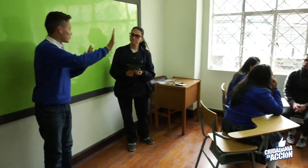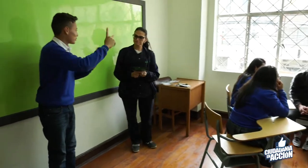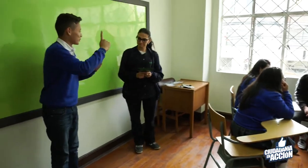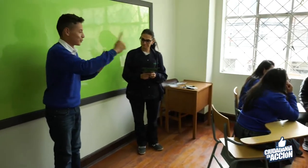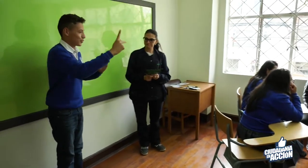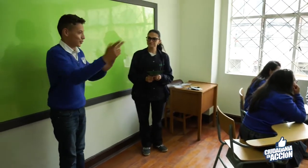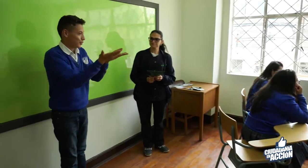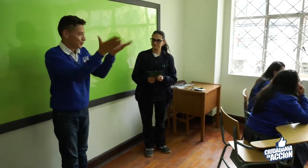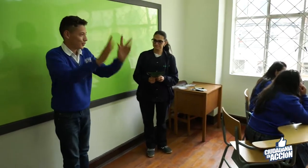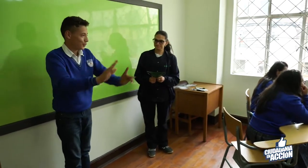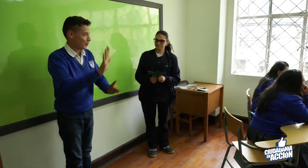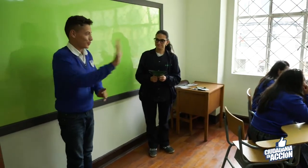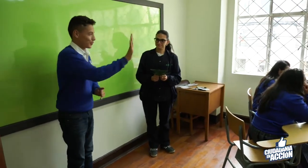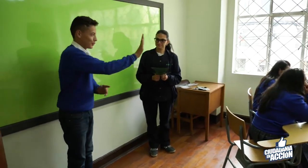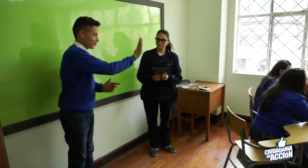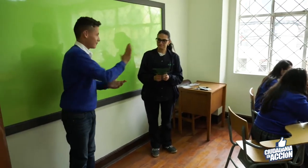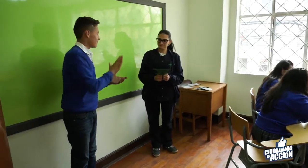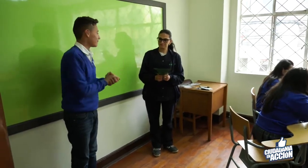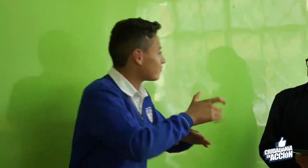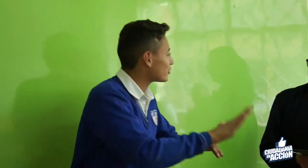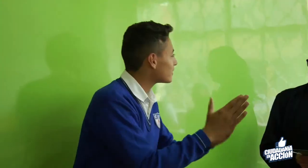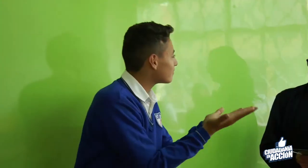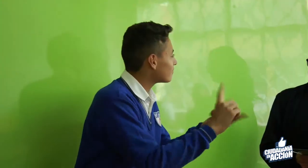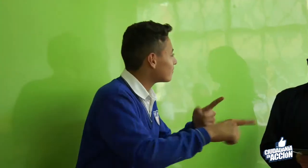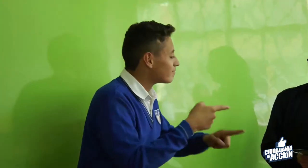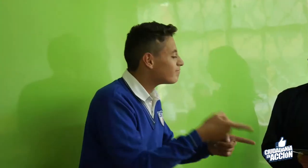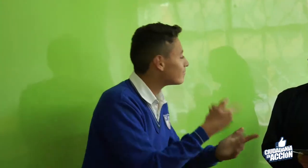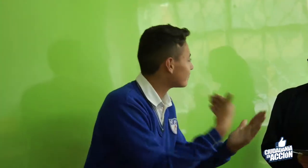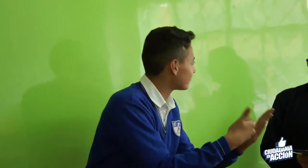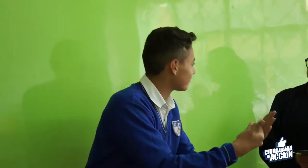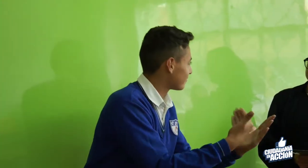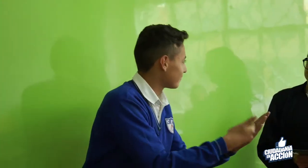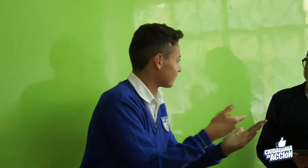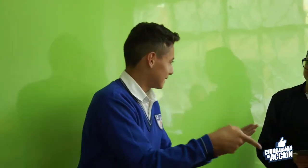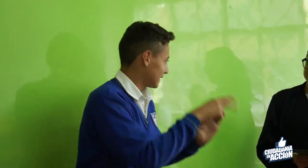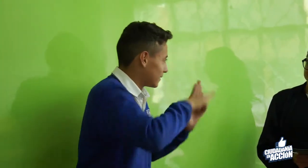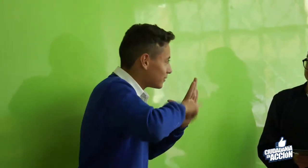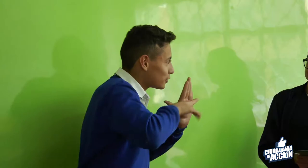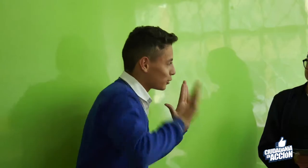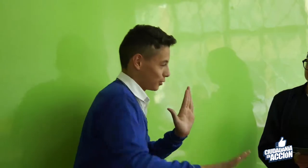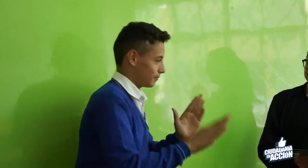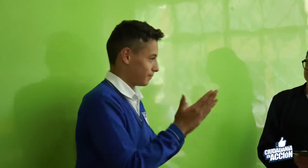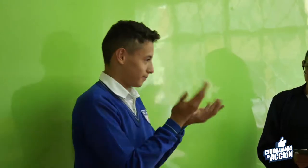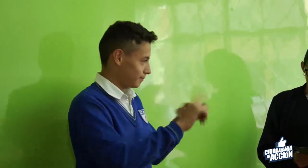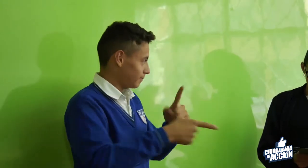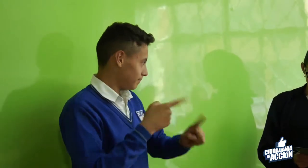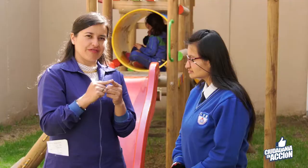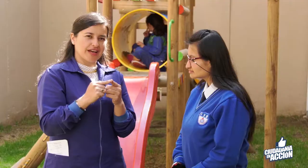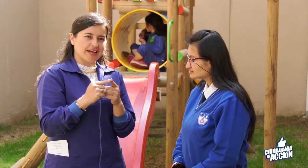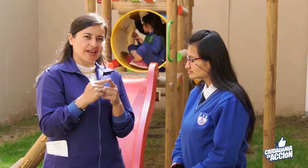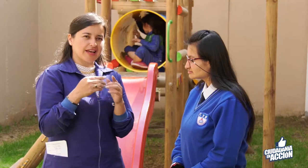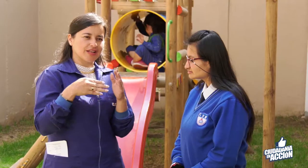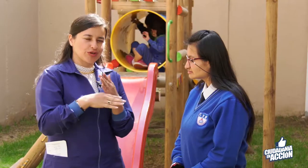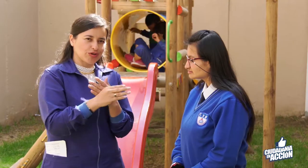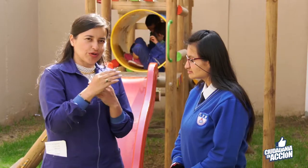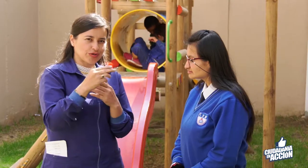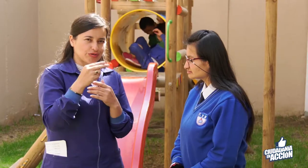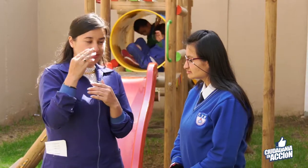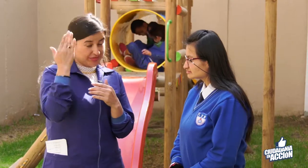no los entienden, van al médico no sabe la lengua de señas ni tienen intérprete, van al odontólogo tampoco. O